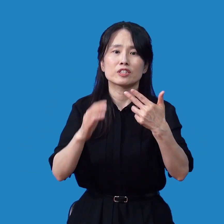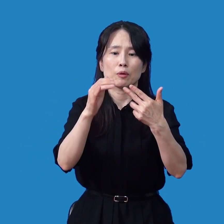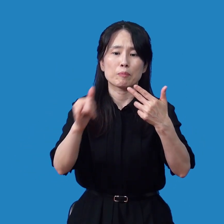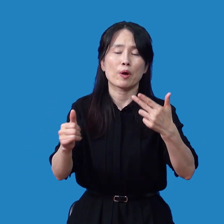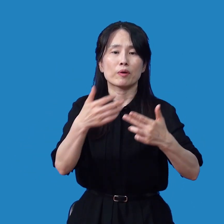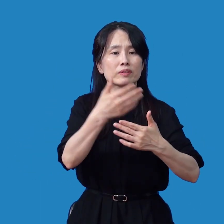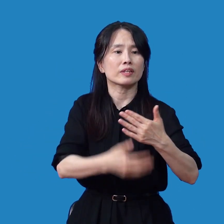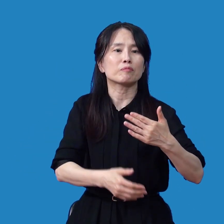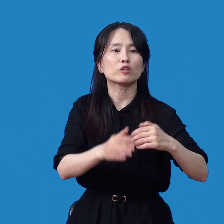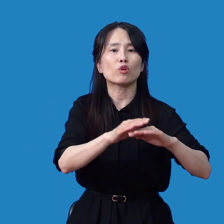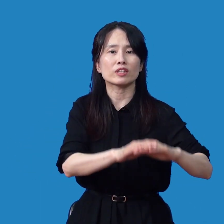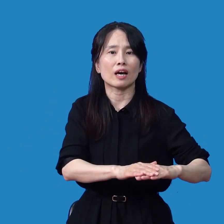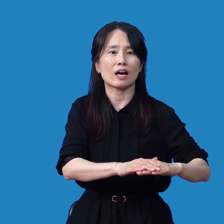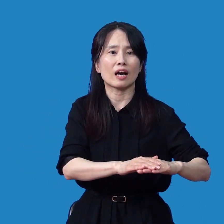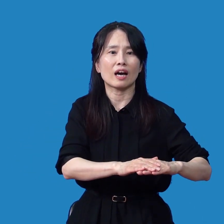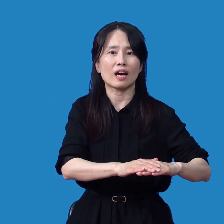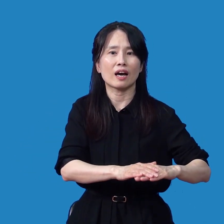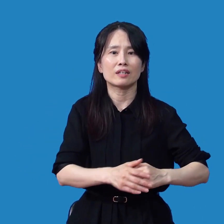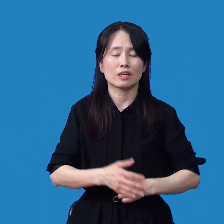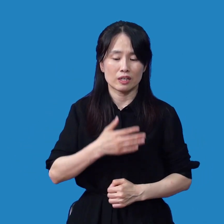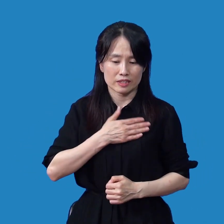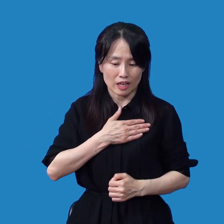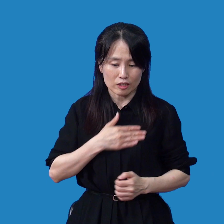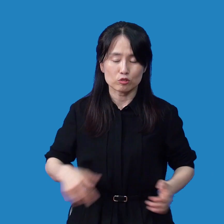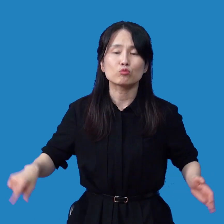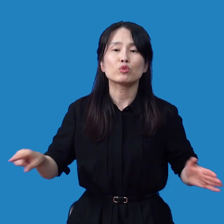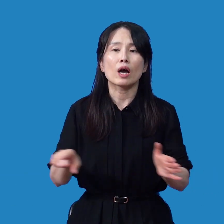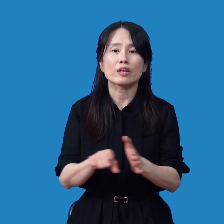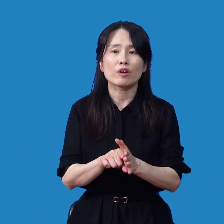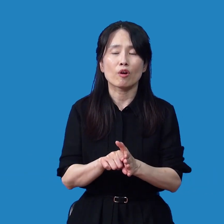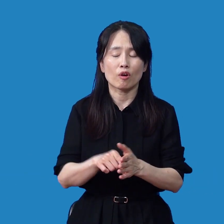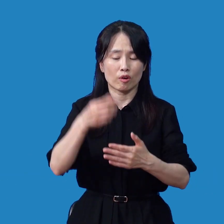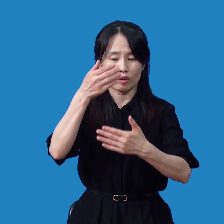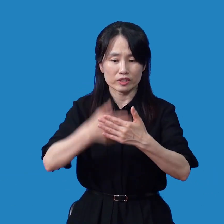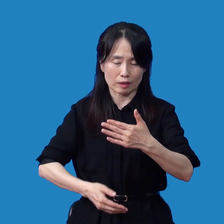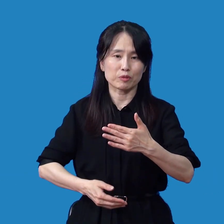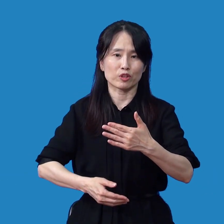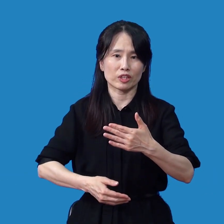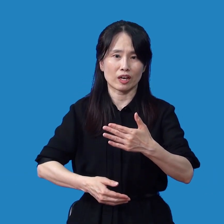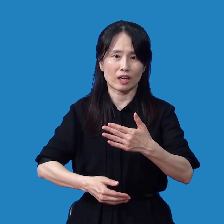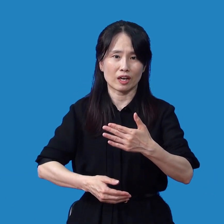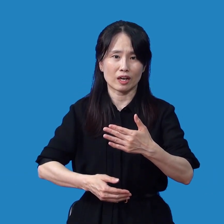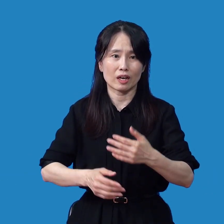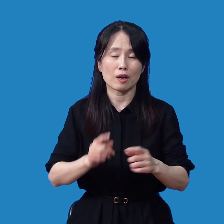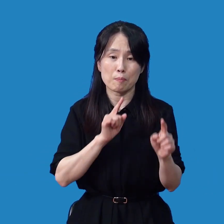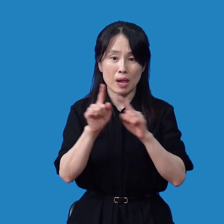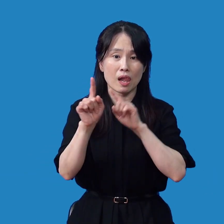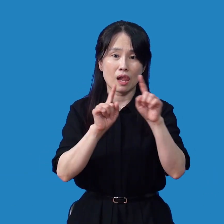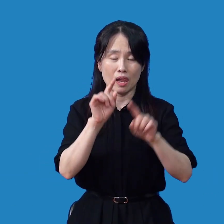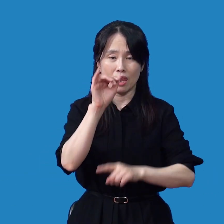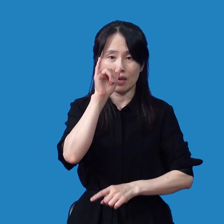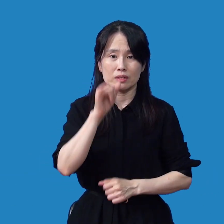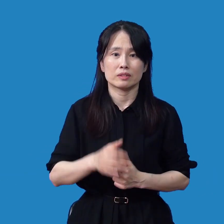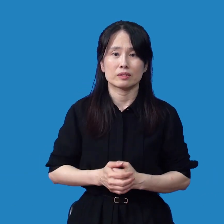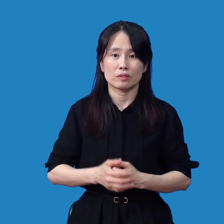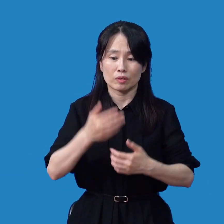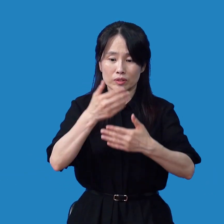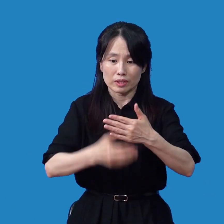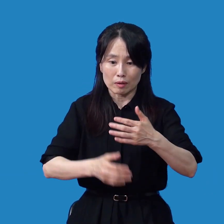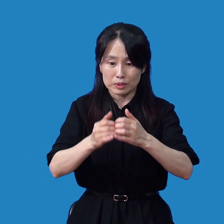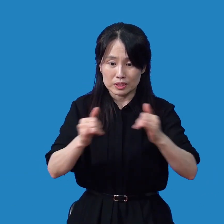하셨으니, 내가 나를 위하여 남겨두었다, 그렇게 말씀했습니다. 남은